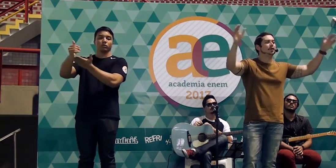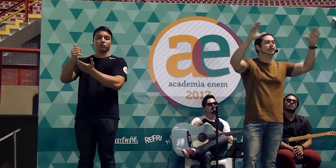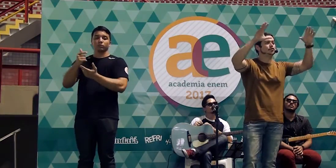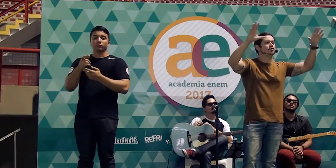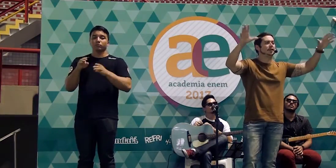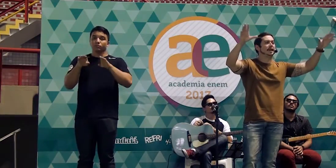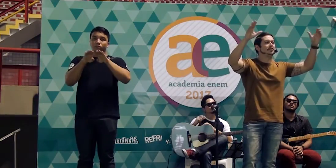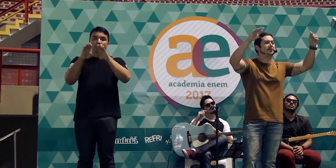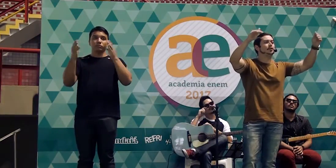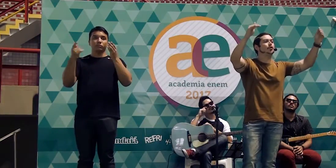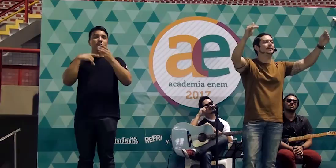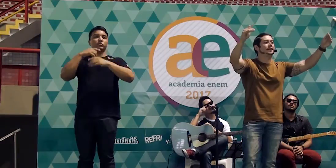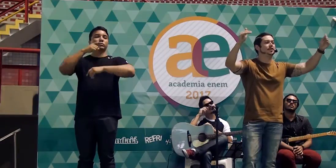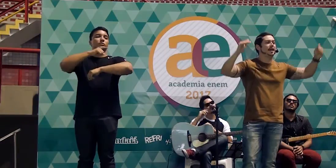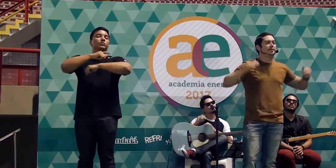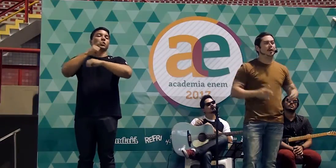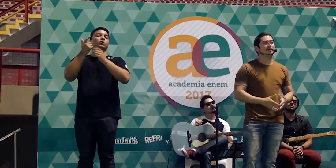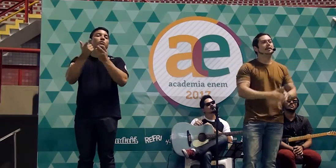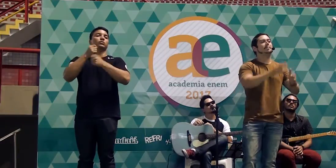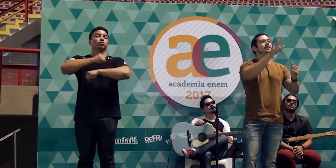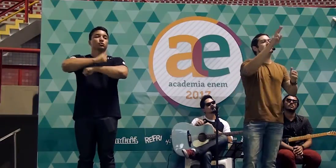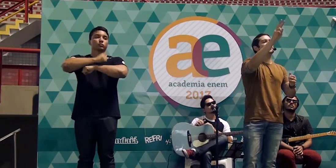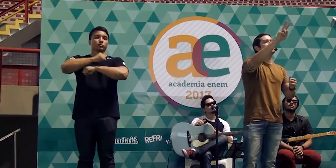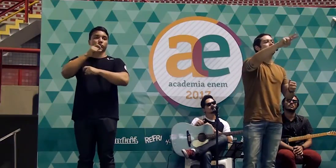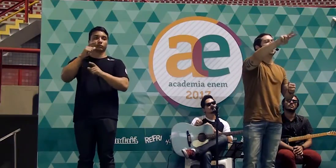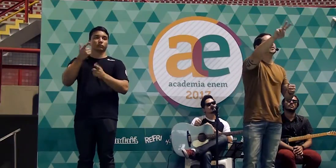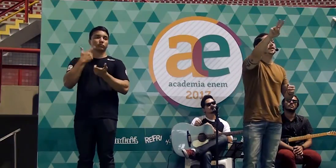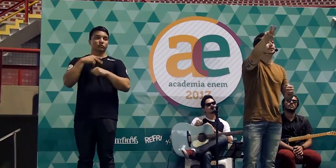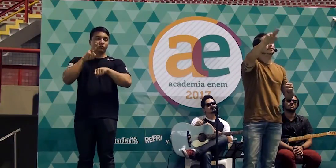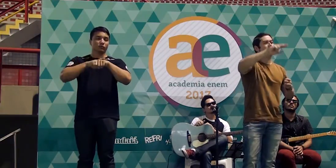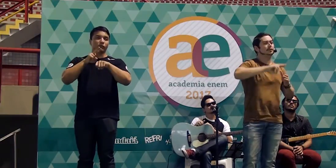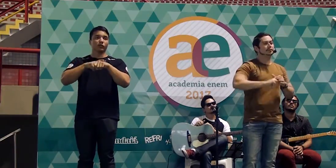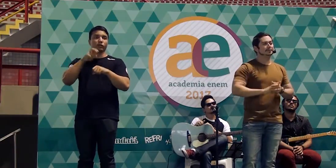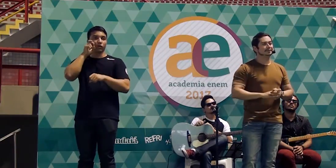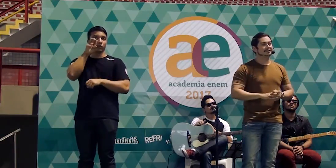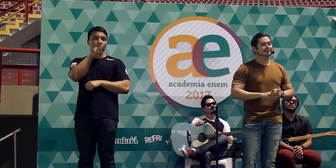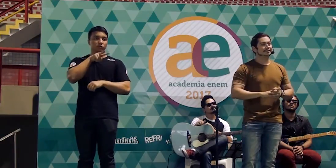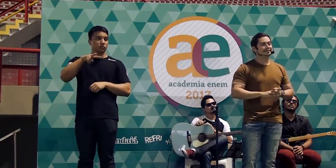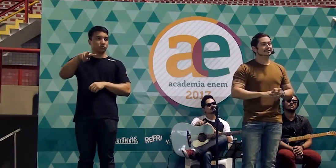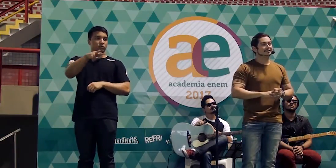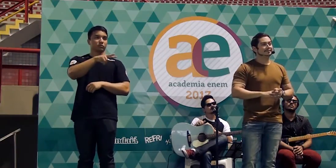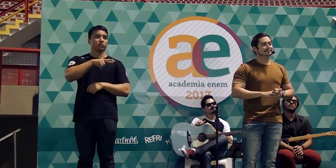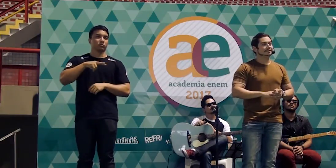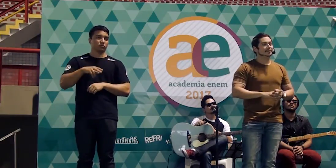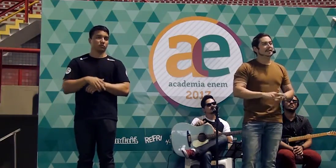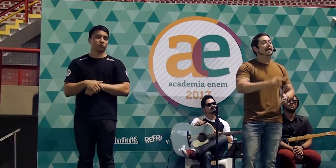colocar portas com janela de vidro, ou até tirar as portas, para a gente vigiar os alunos?